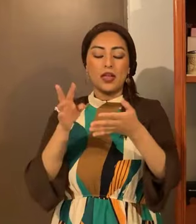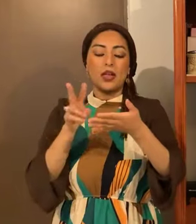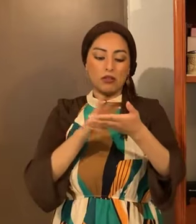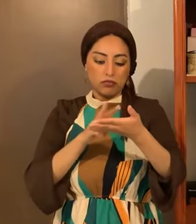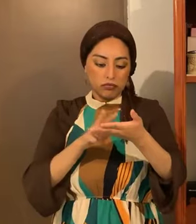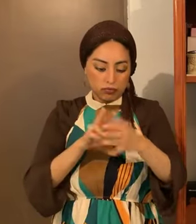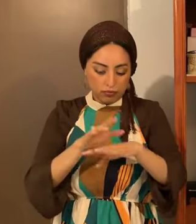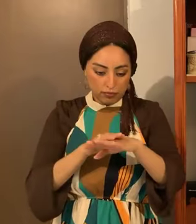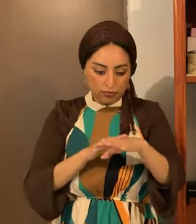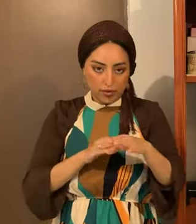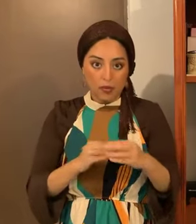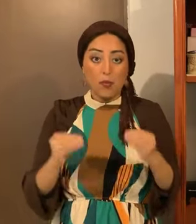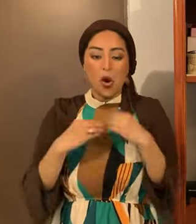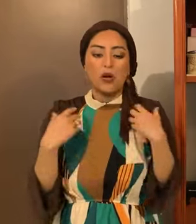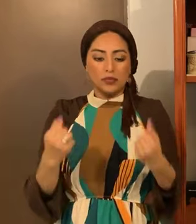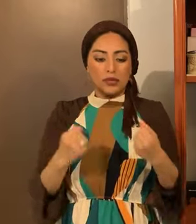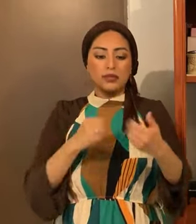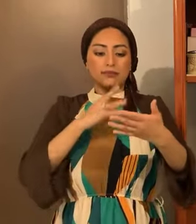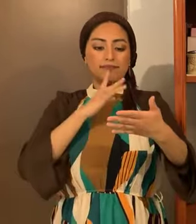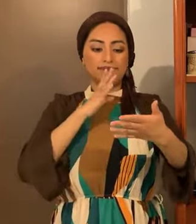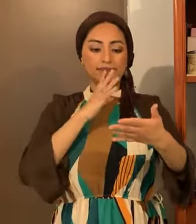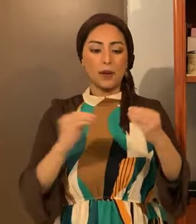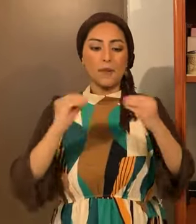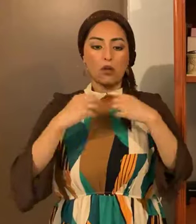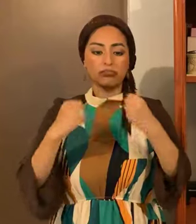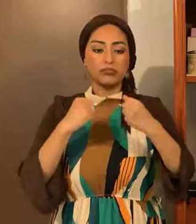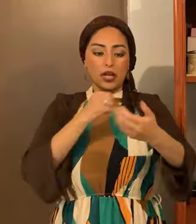indica. Subir de intensidad, subir de fuerza.